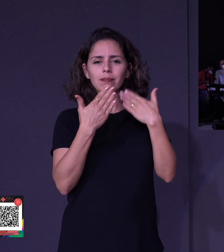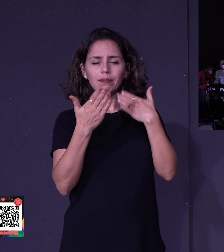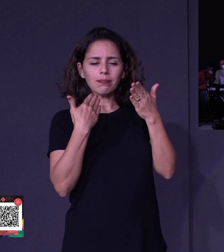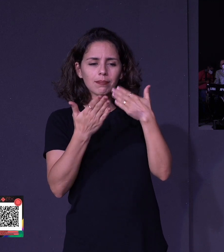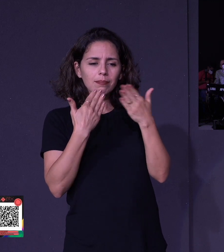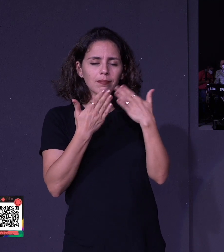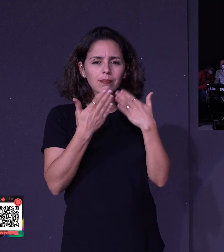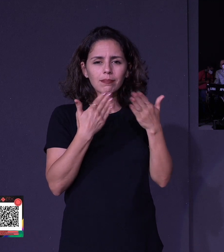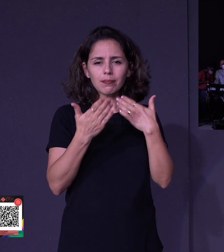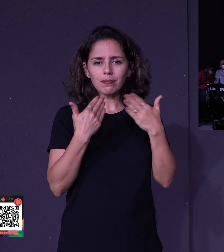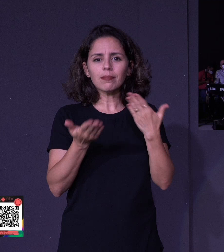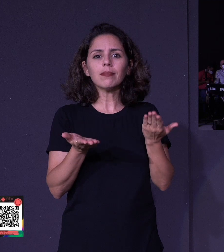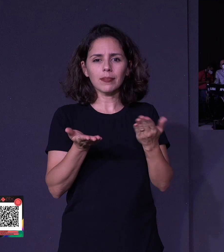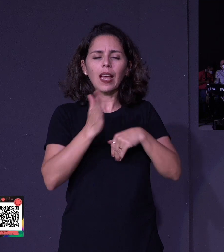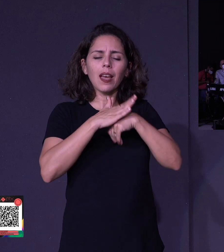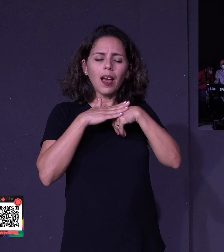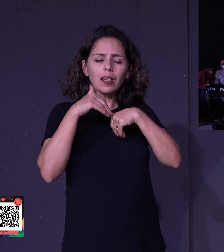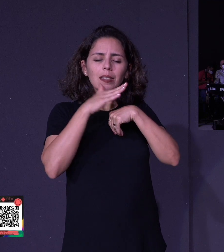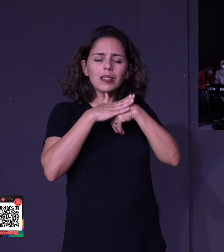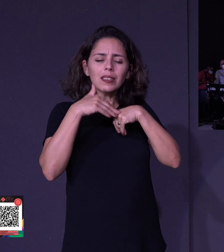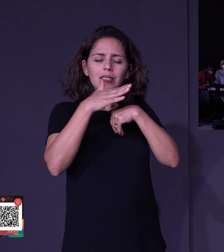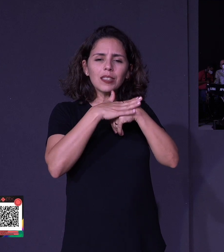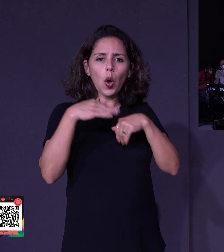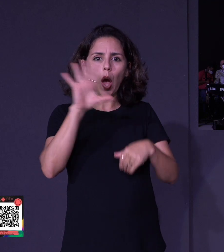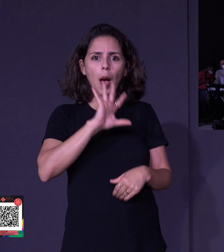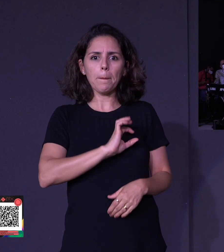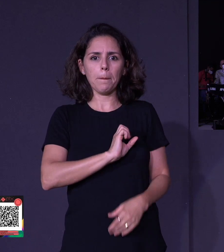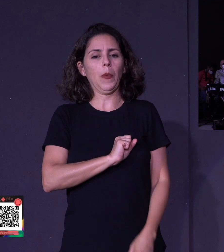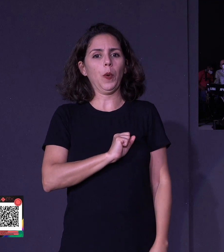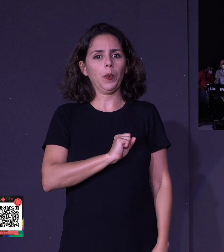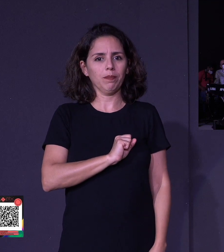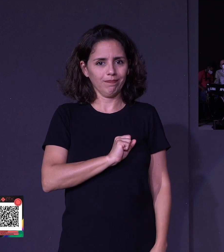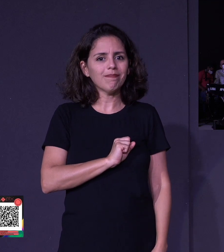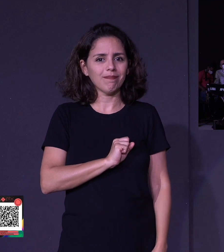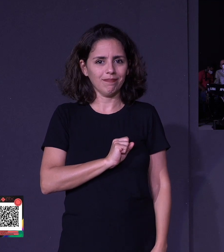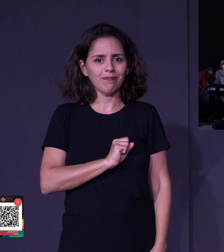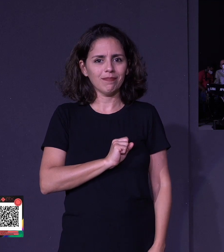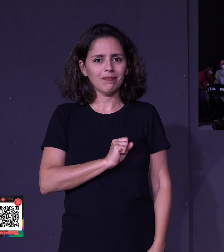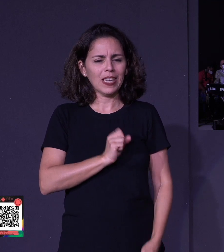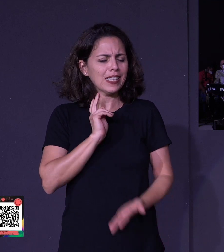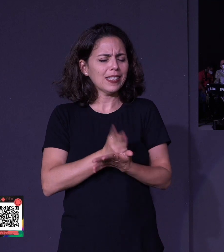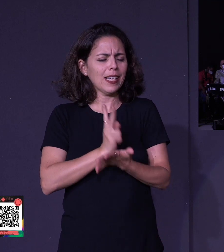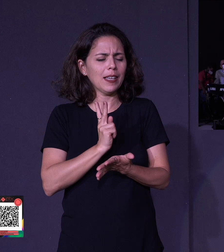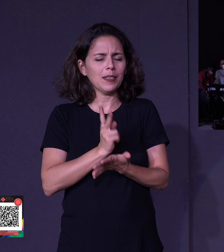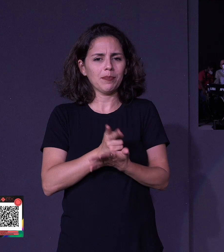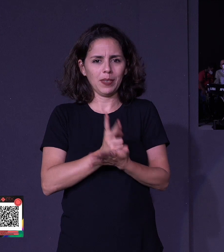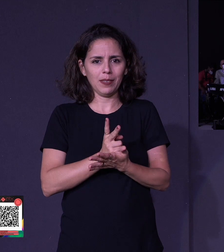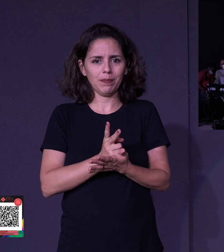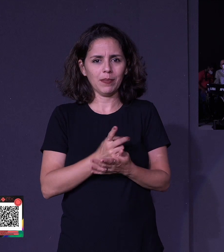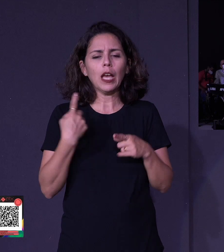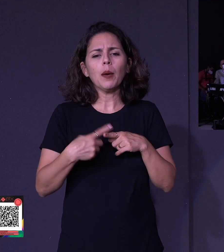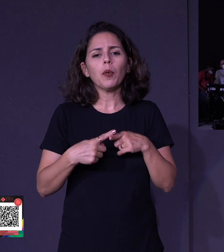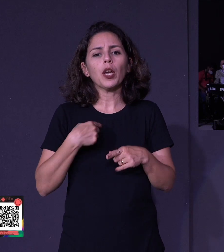desaparecer, sumir da sua família e do seu casamento. Quantos que infelizmente estão vivendo aos trancos e barrancos,